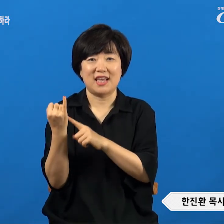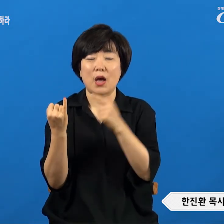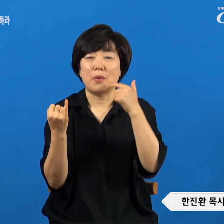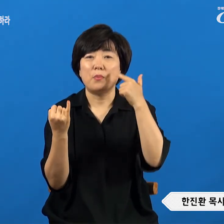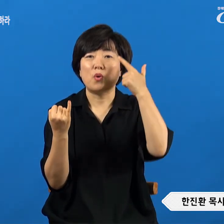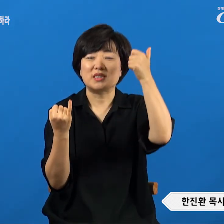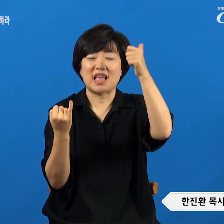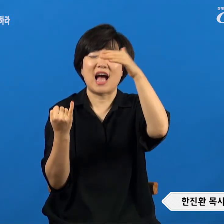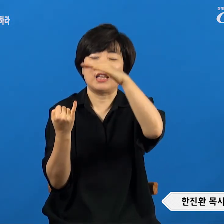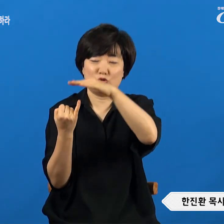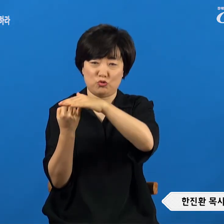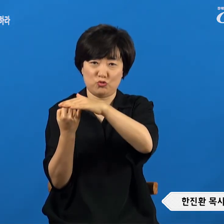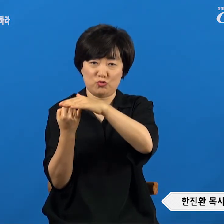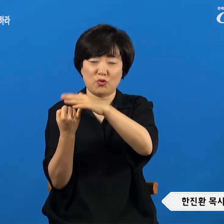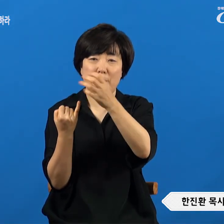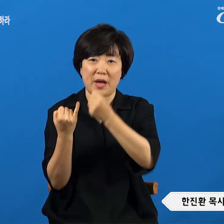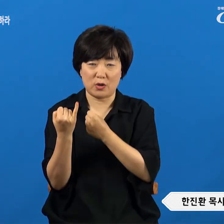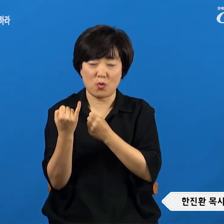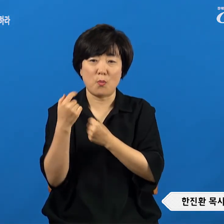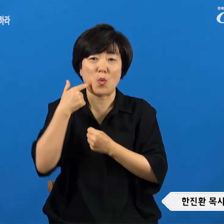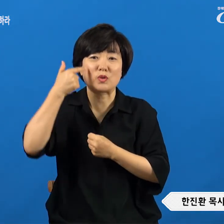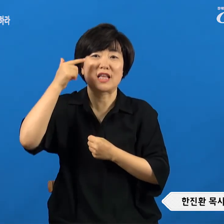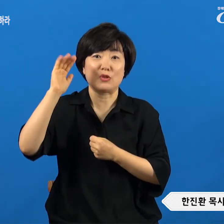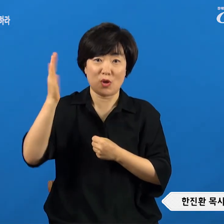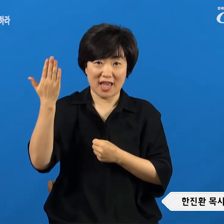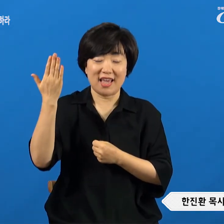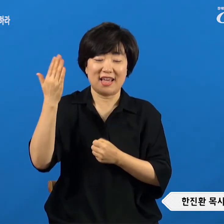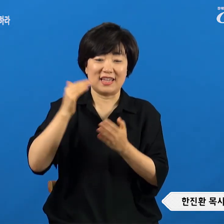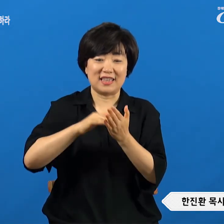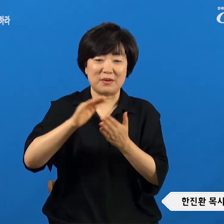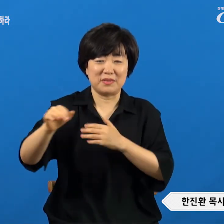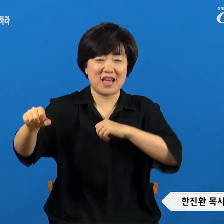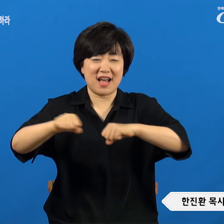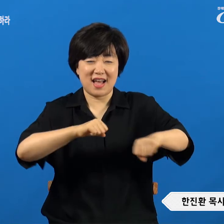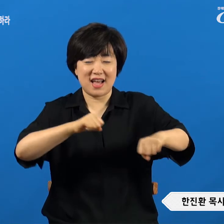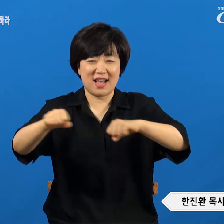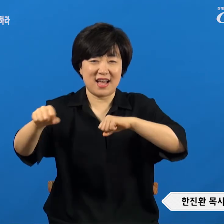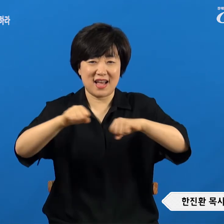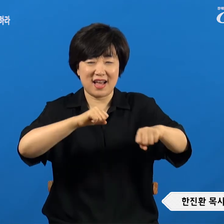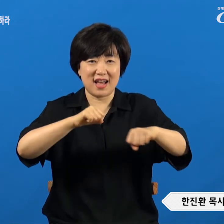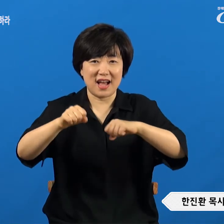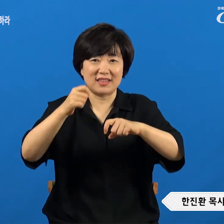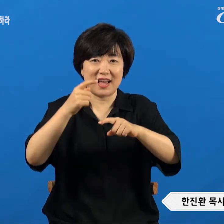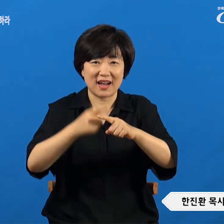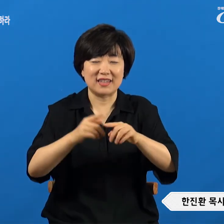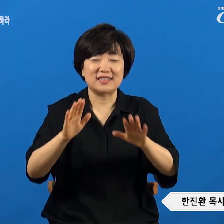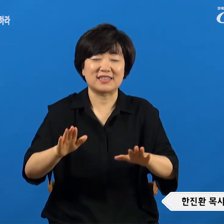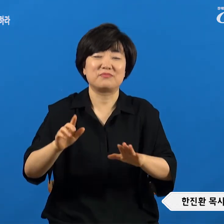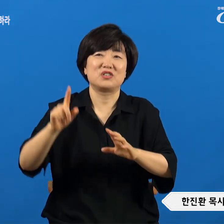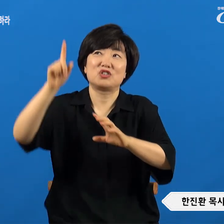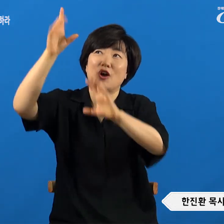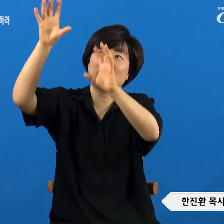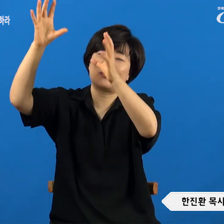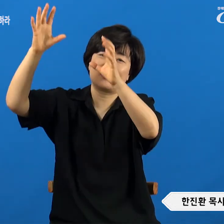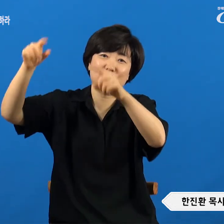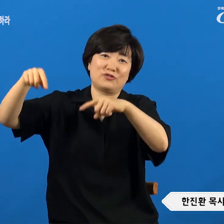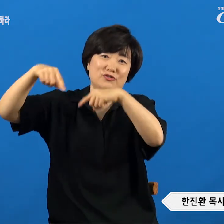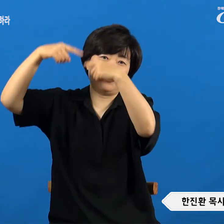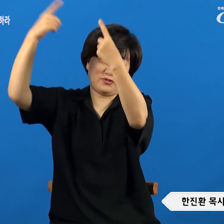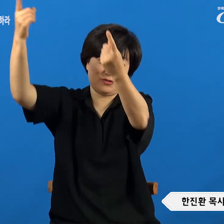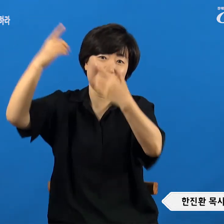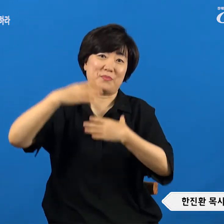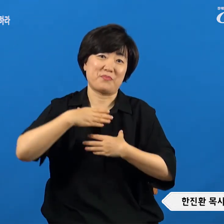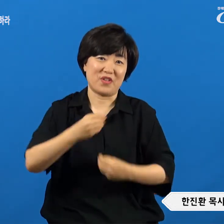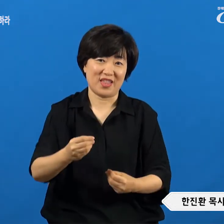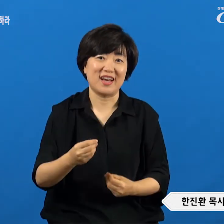안수까지 받고 목사가 되어서 더 힘있게 사역을 하다가 지금은 이제 천국에서 편안히